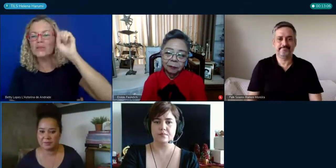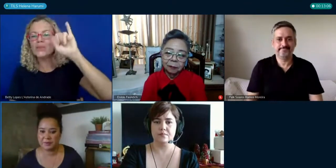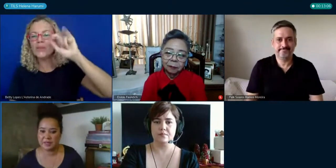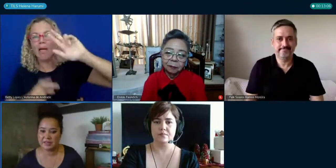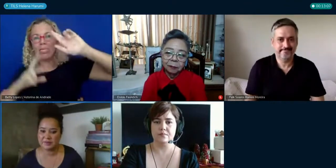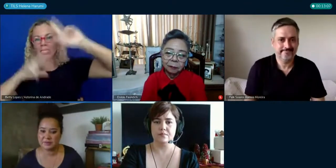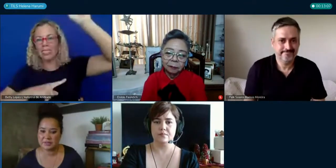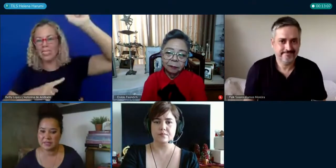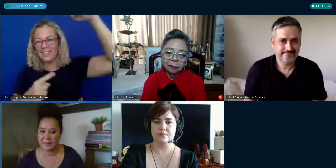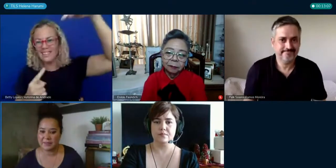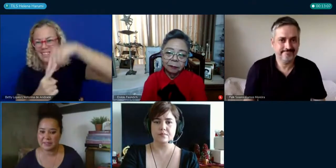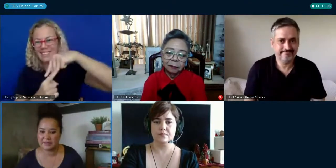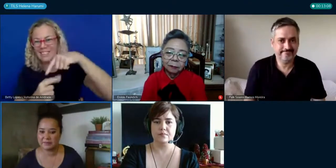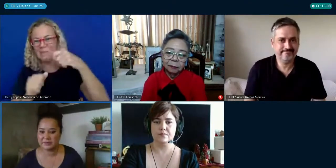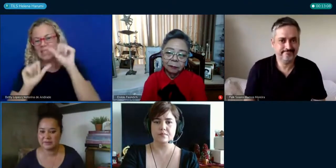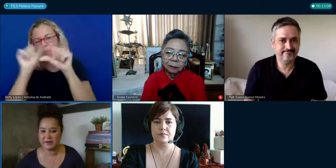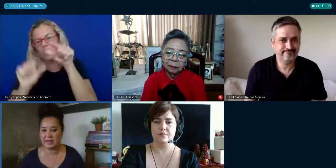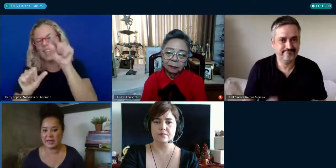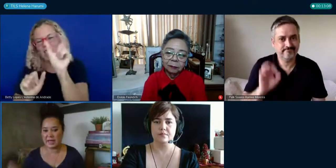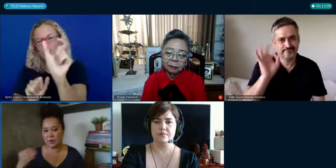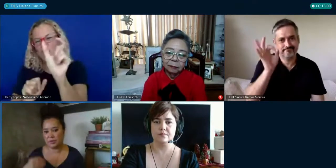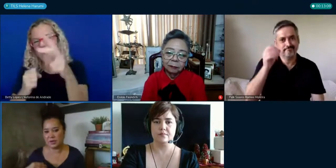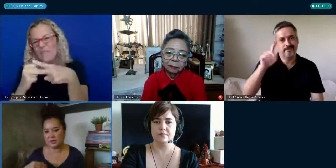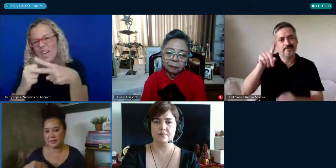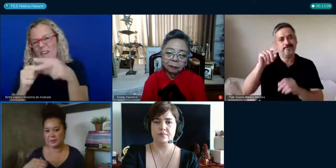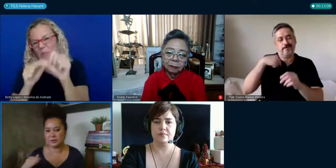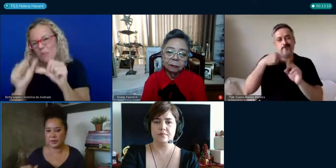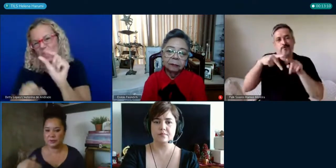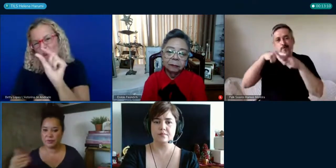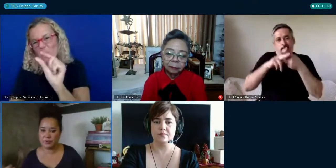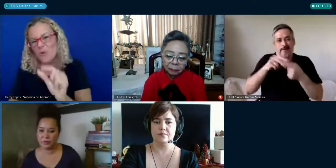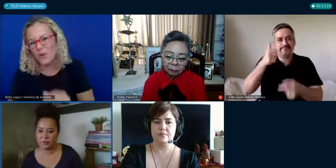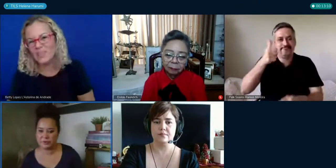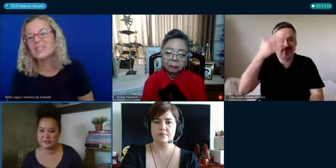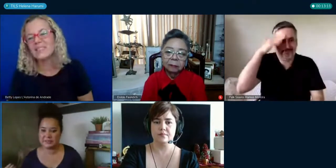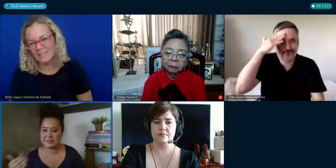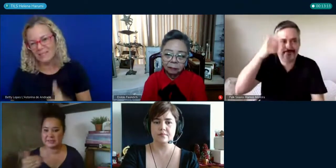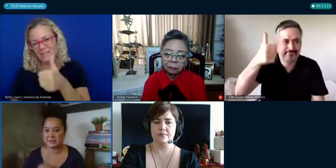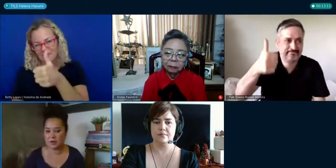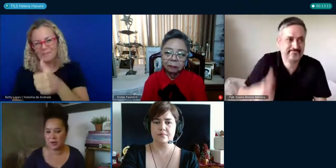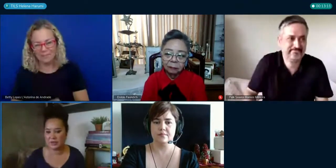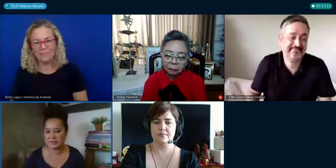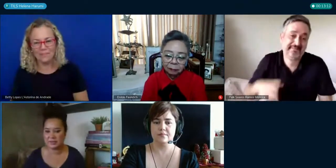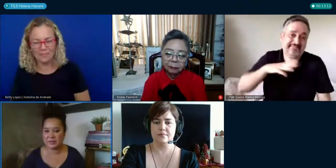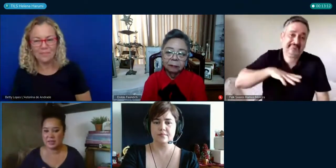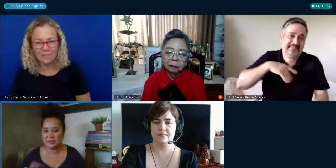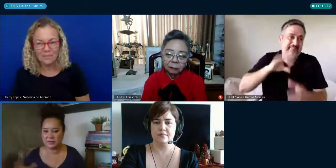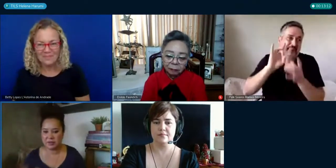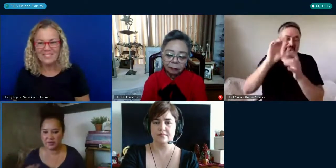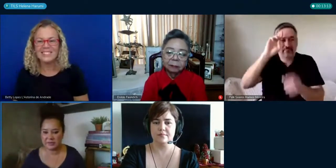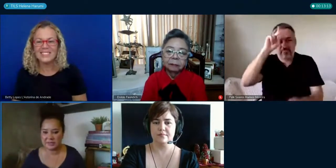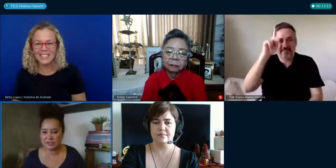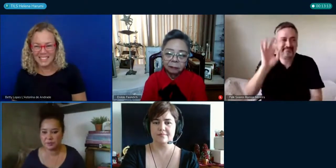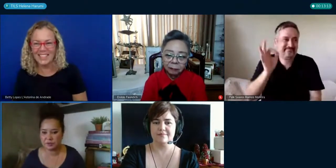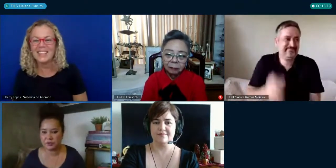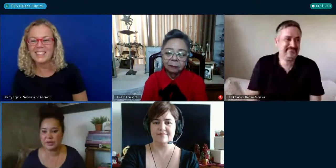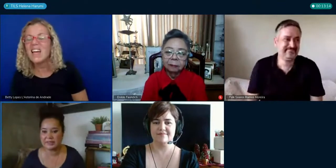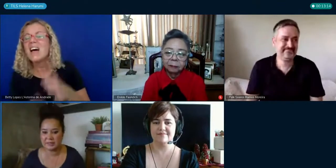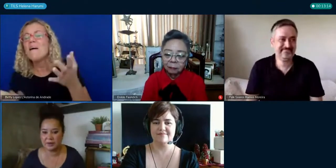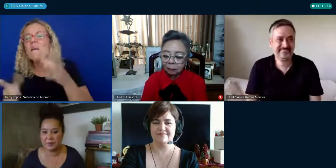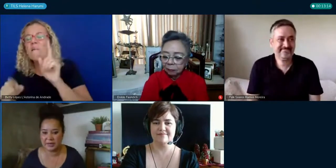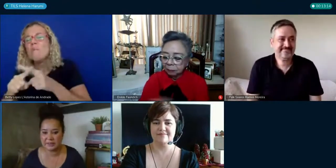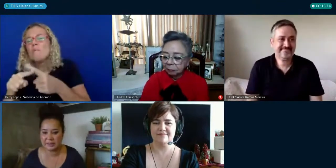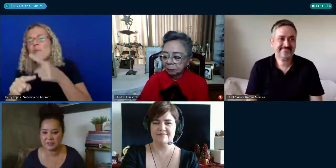dessa forma. E às vezes você fala eu, depois o autor, às vezes nós. Então, só fazer esse tipo